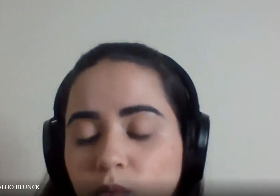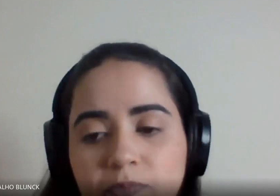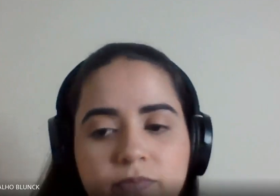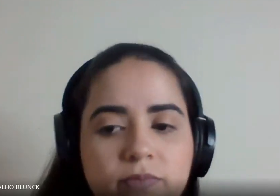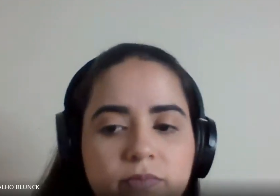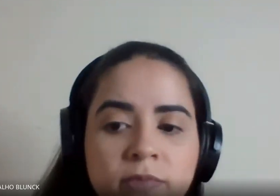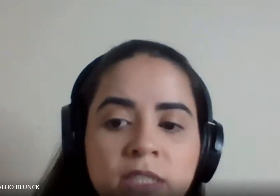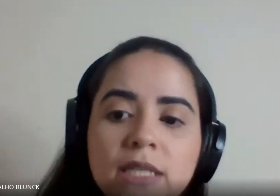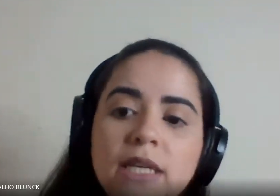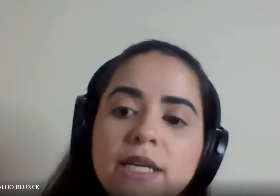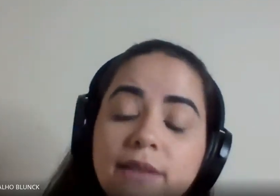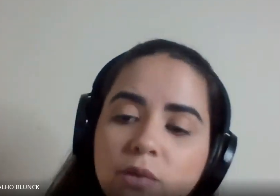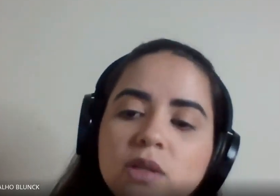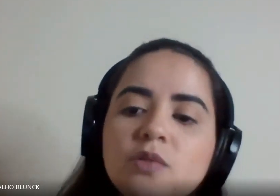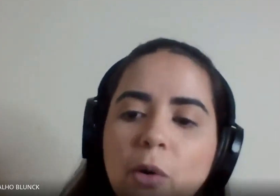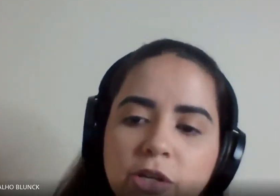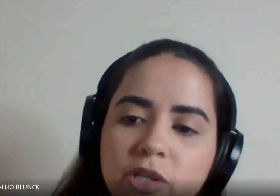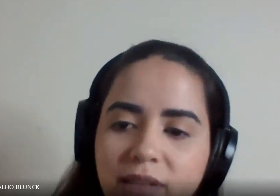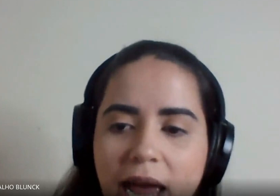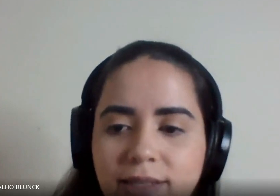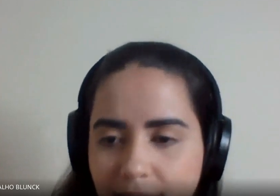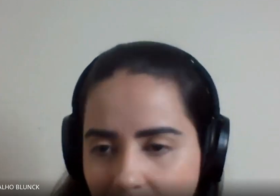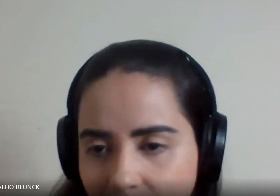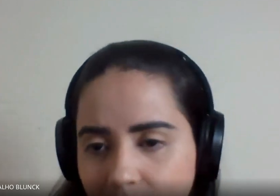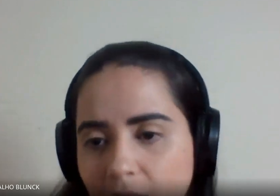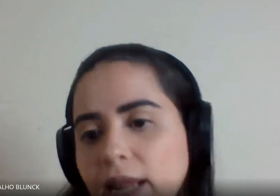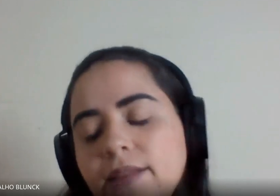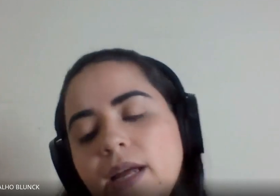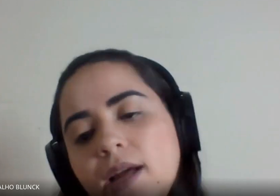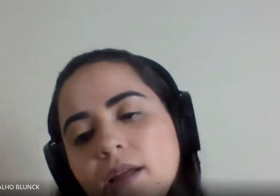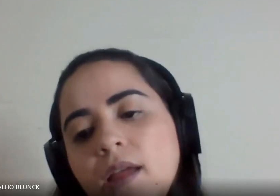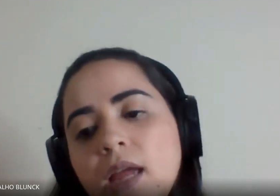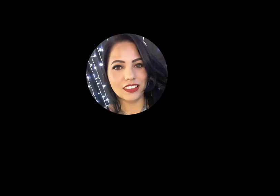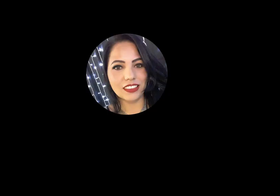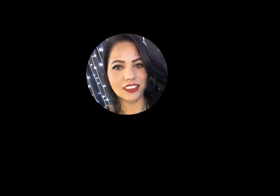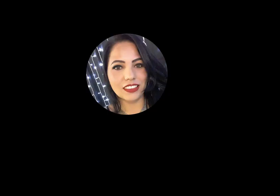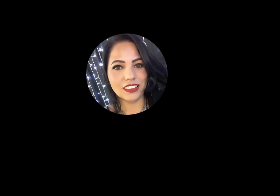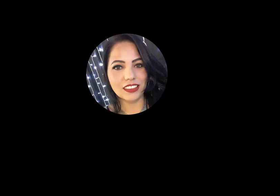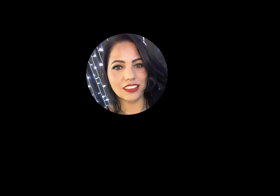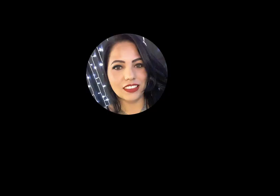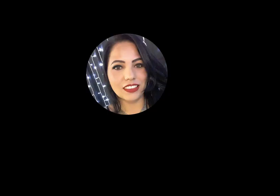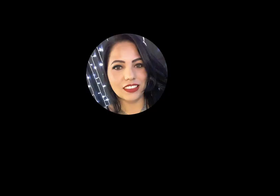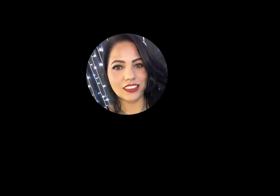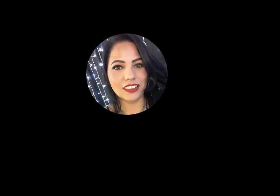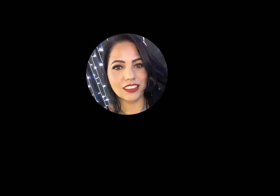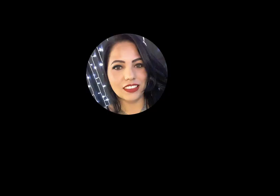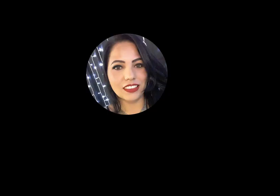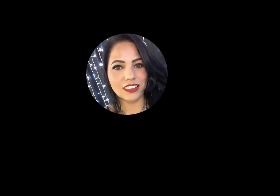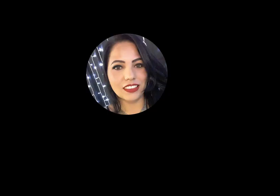Tatu. E aí tem o transporte que traz ela é a escolinha dela é